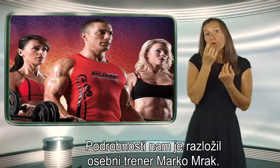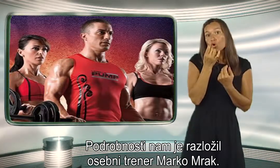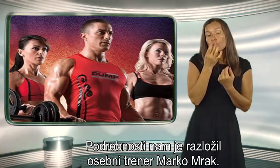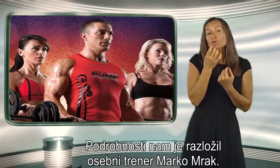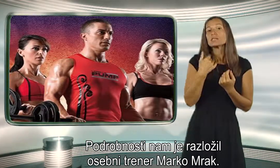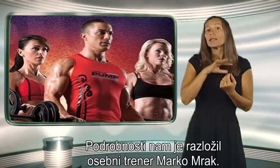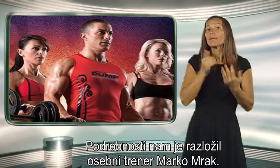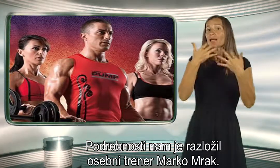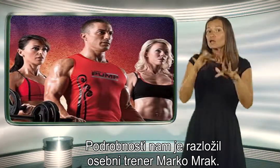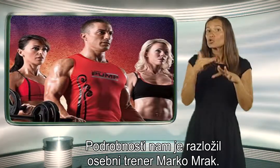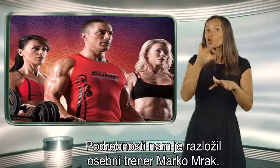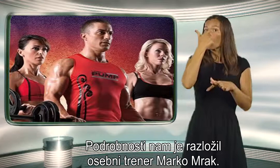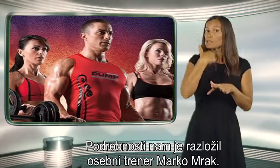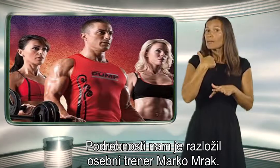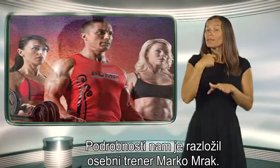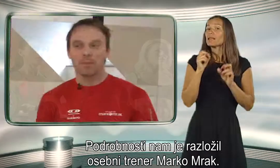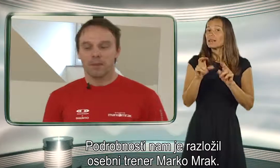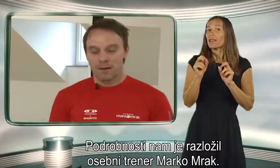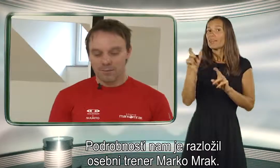Podrobnosti nam je razložil osebni trener Marko Mrak.